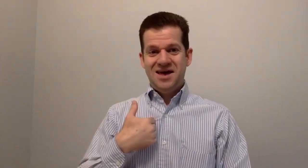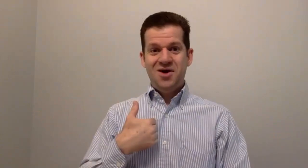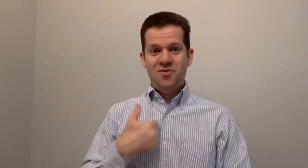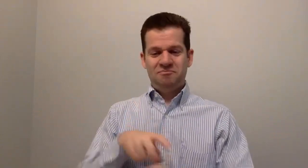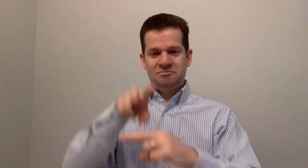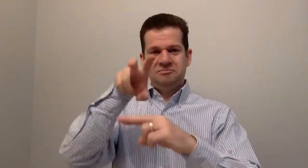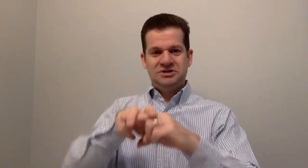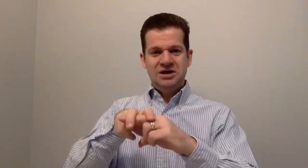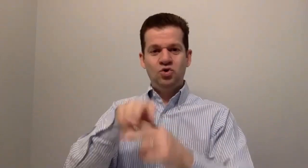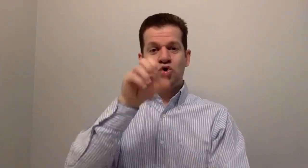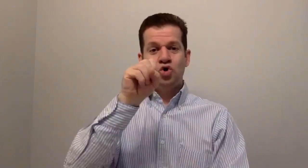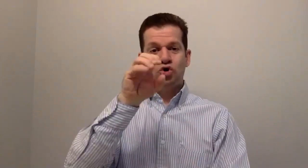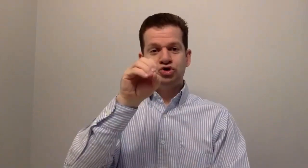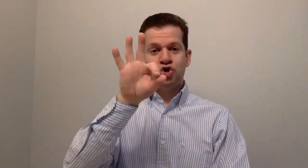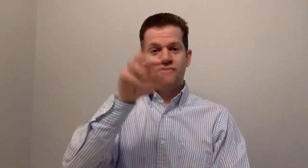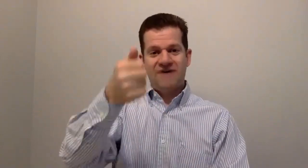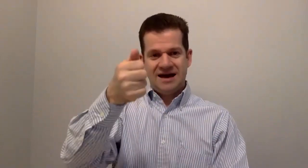eu sento sofá.